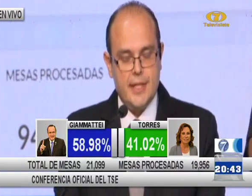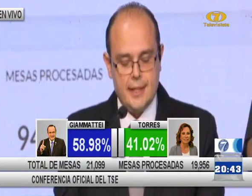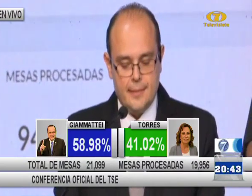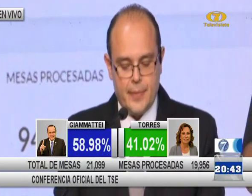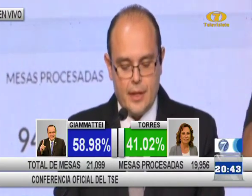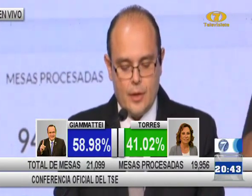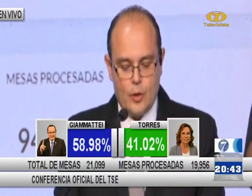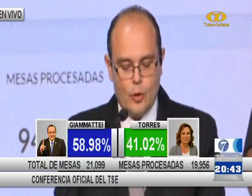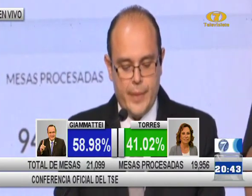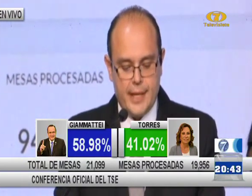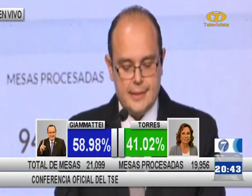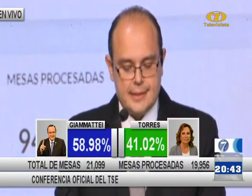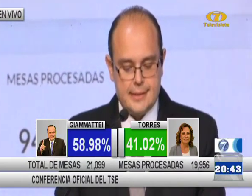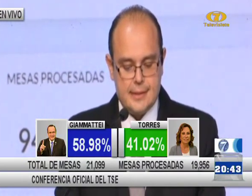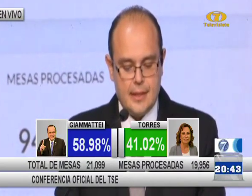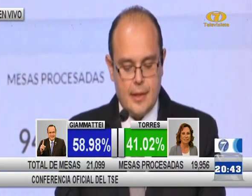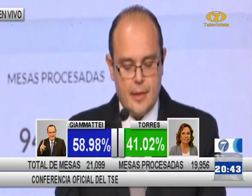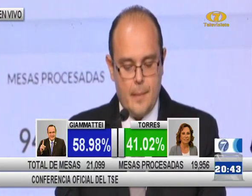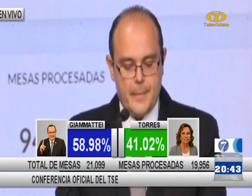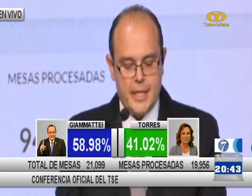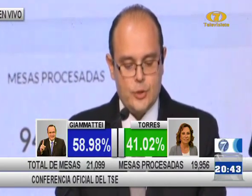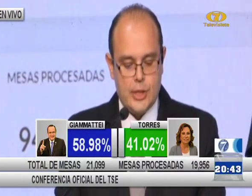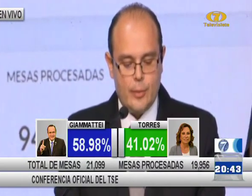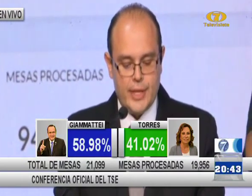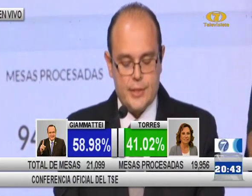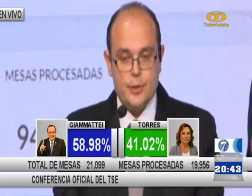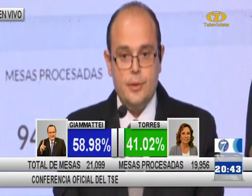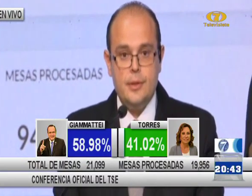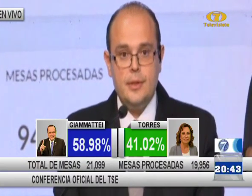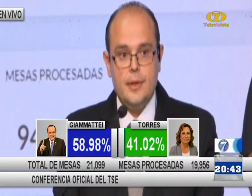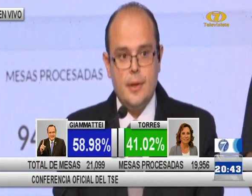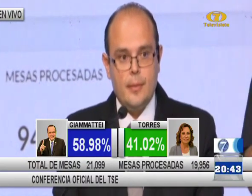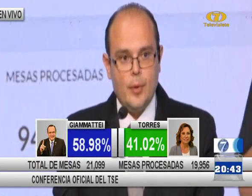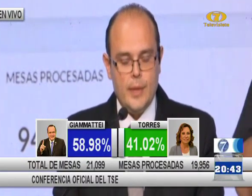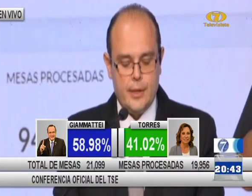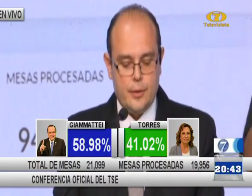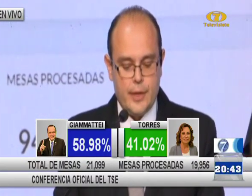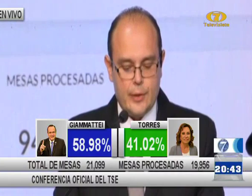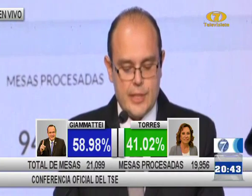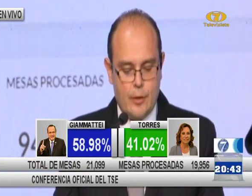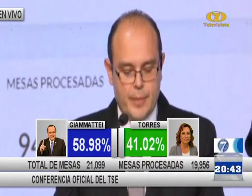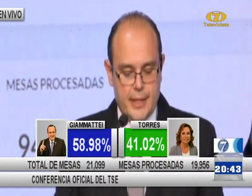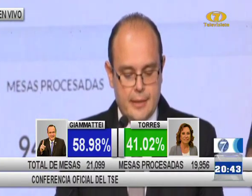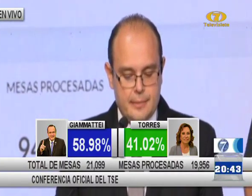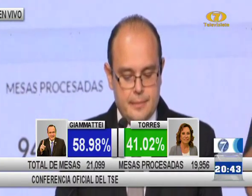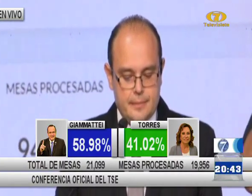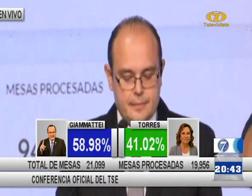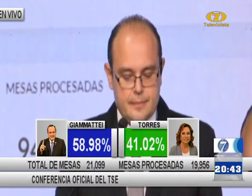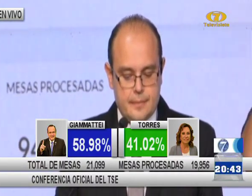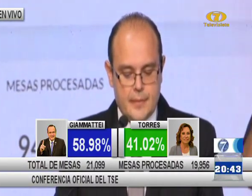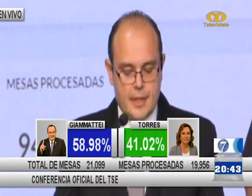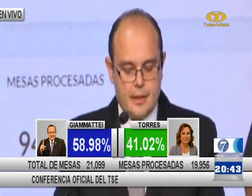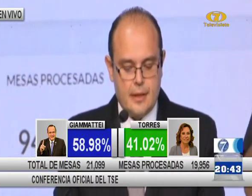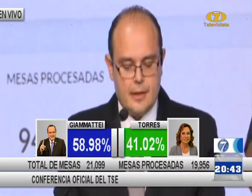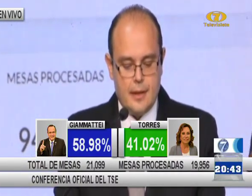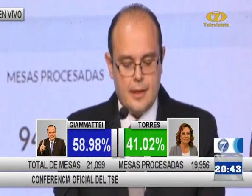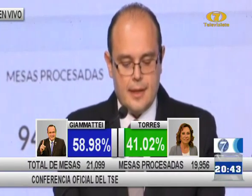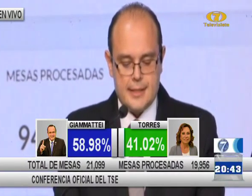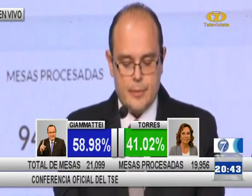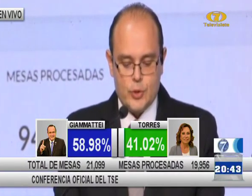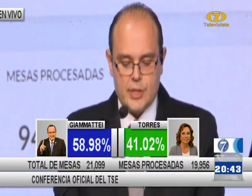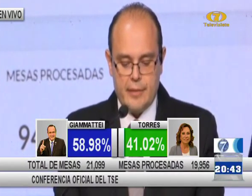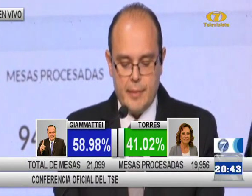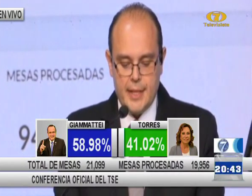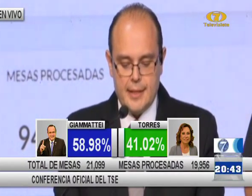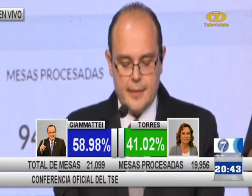sociedad civil, cooperantes, medios de comunicación, público que nos acompaña.